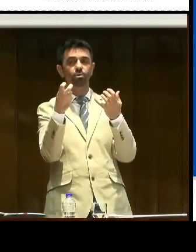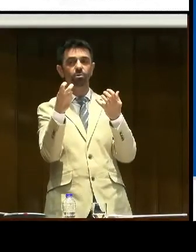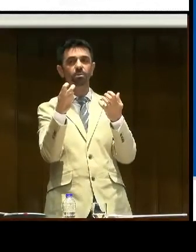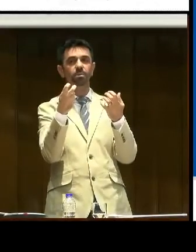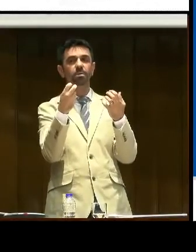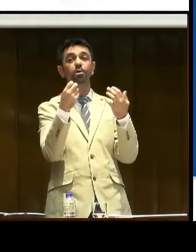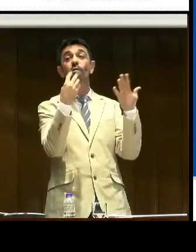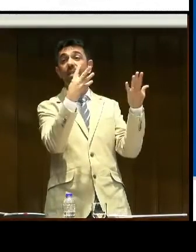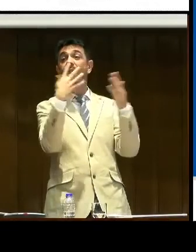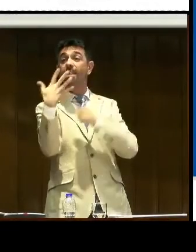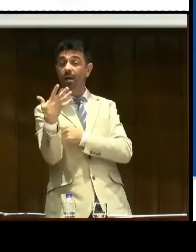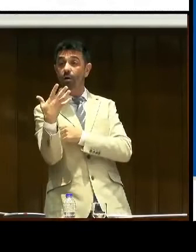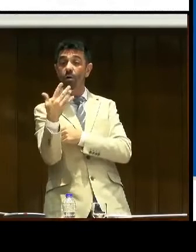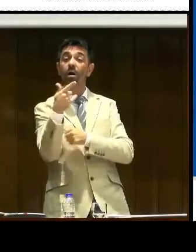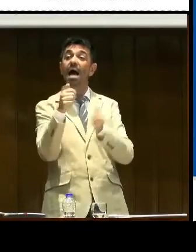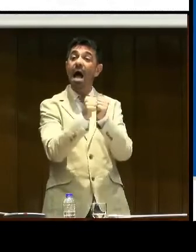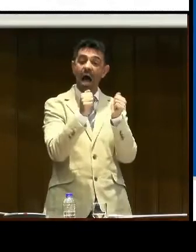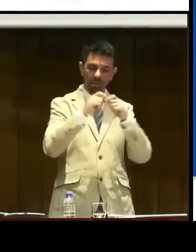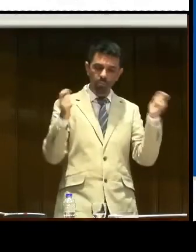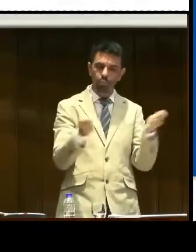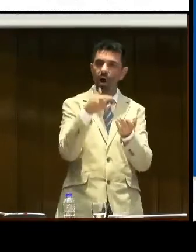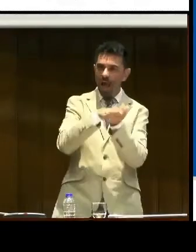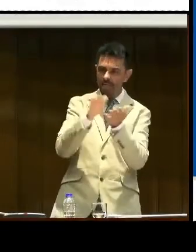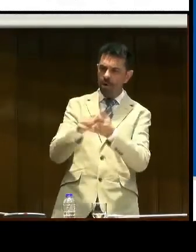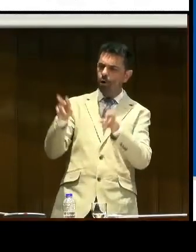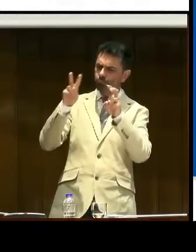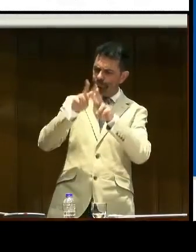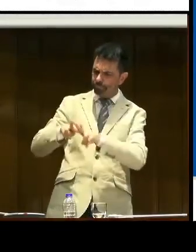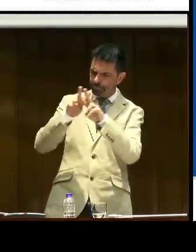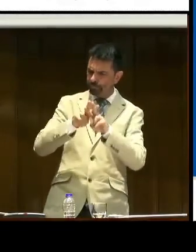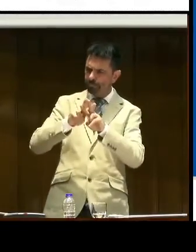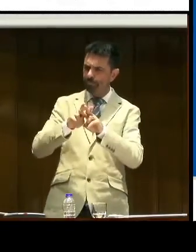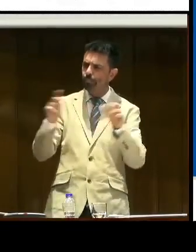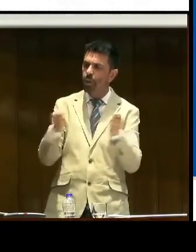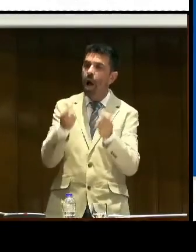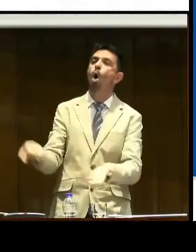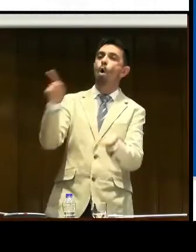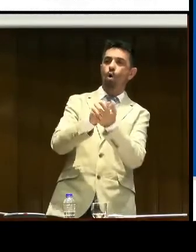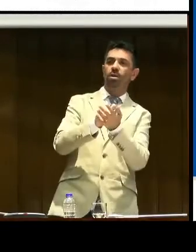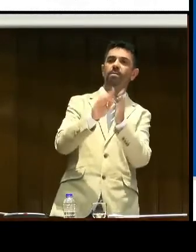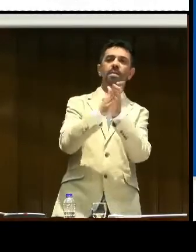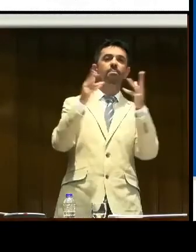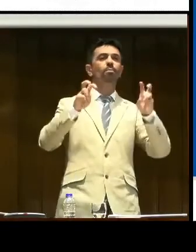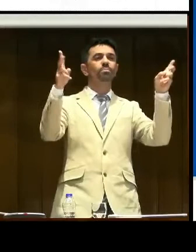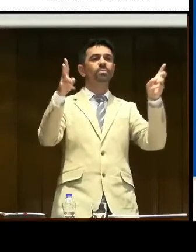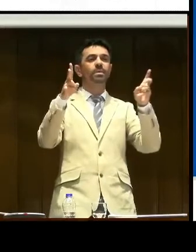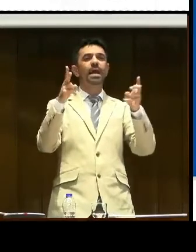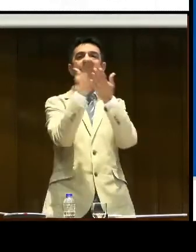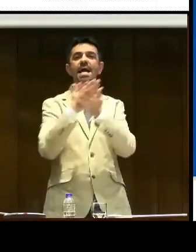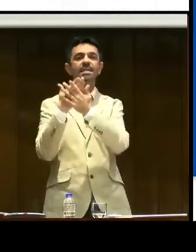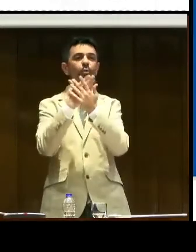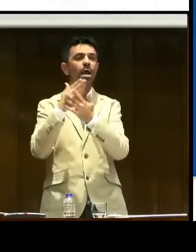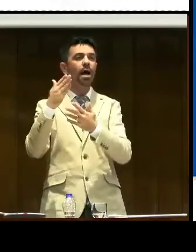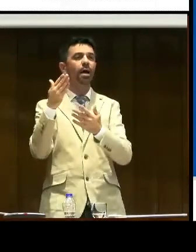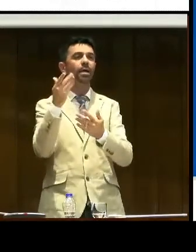de Sordomudos o Arte para enseñarles a escribir y a hablar el